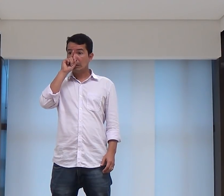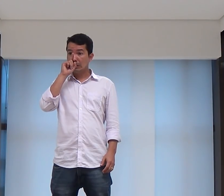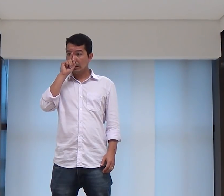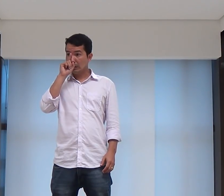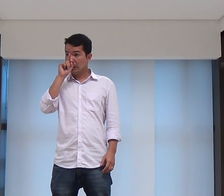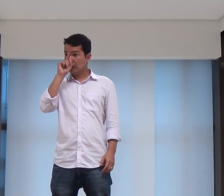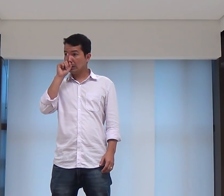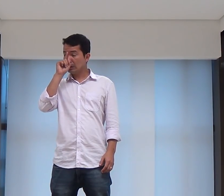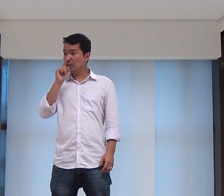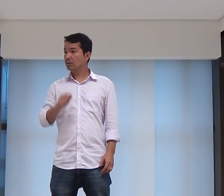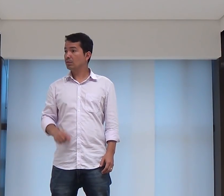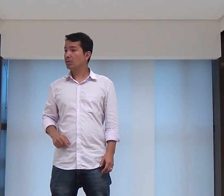Isso é perigoso.